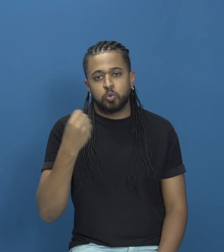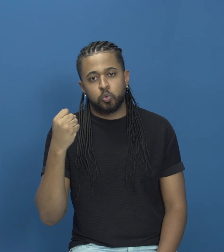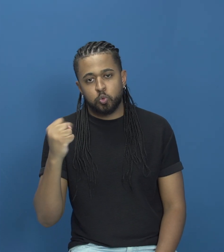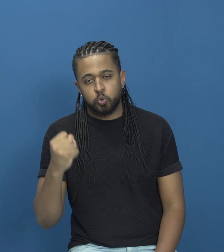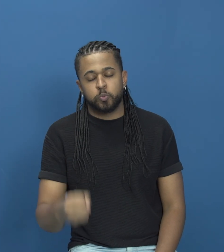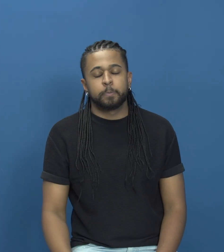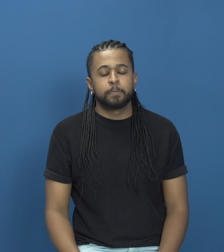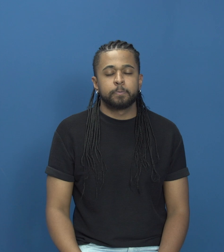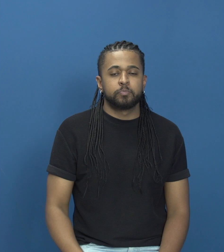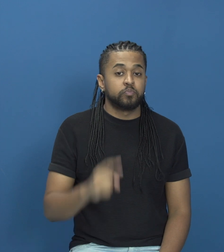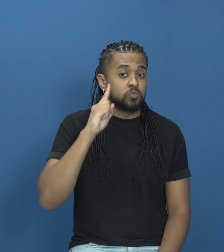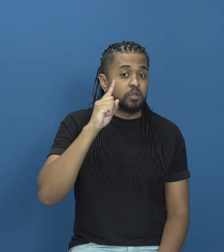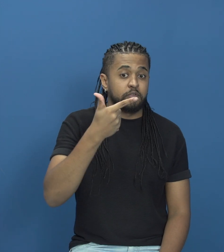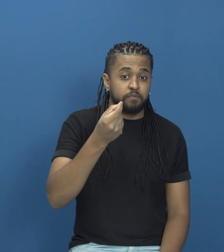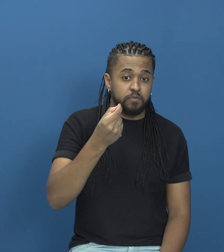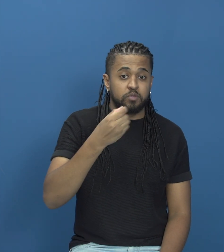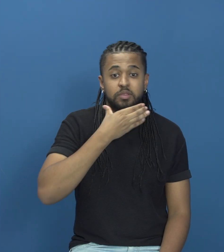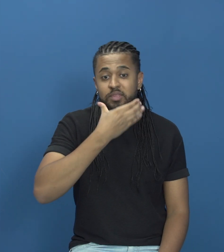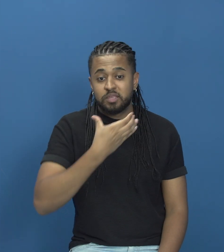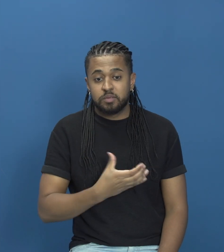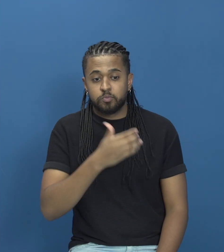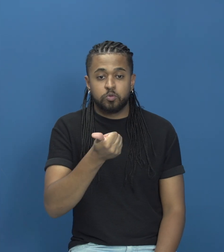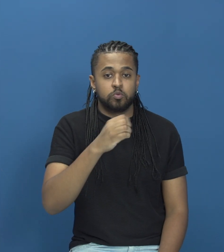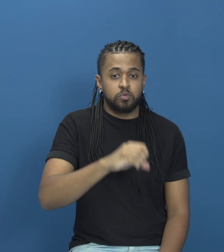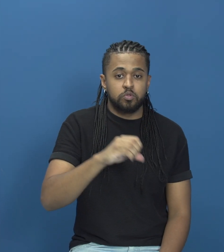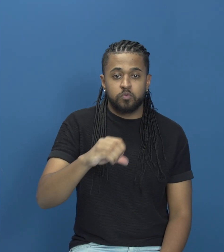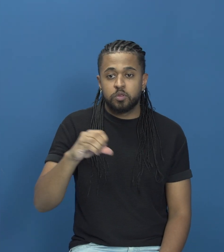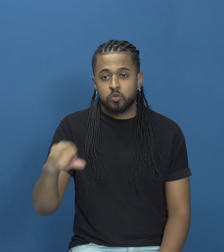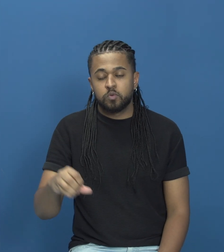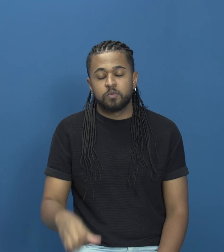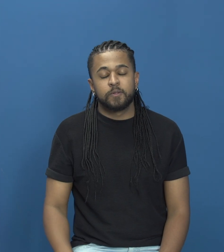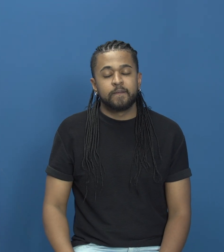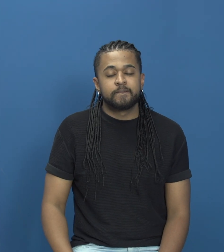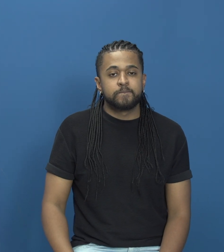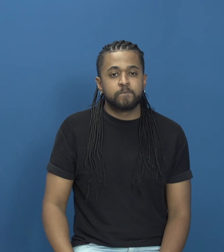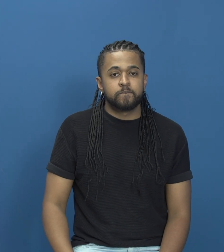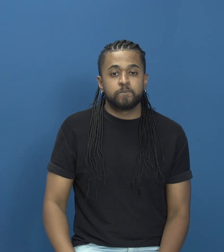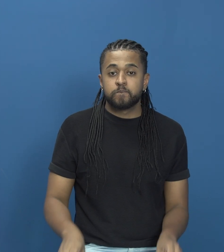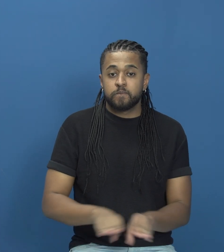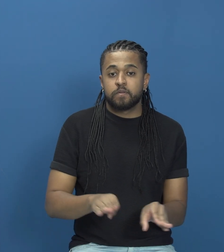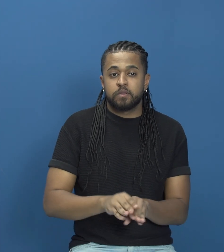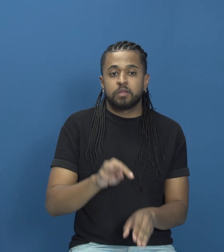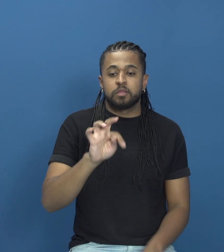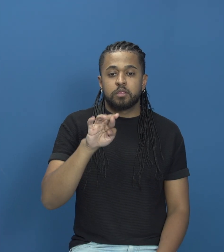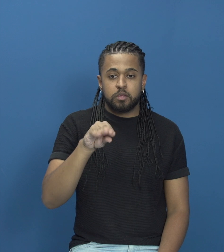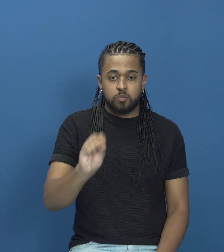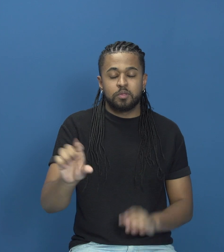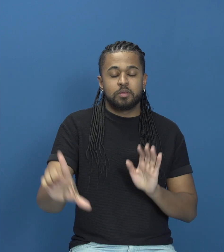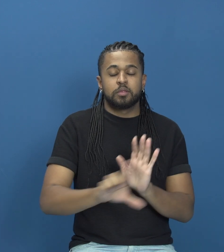3.298, de 20 de dezembro de 1999, e nos termos da